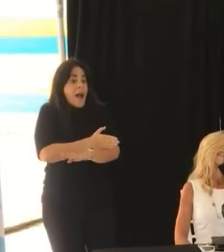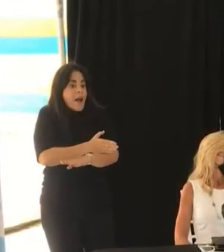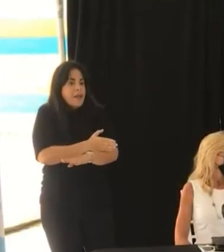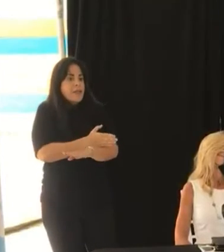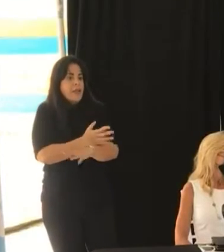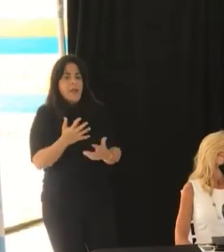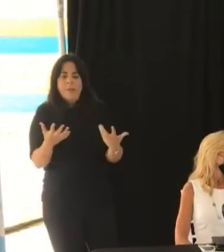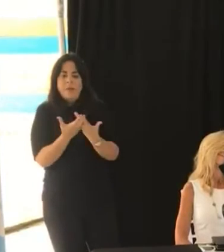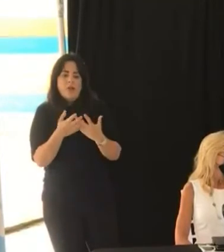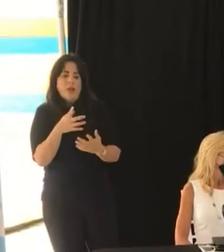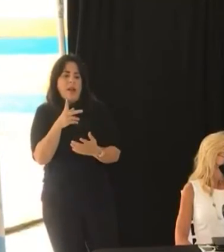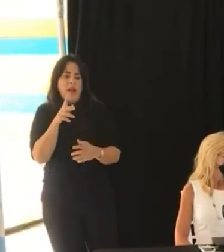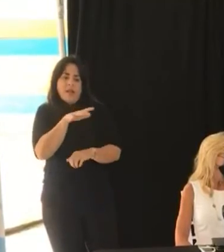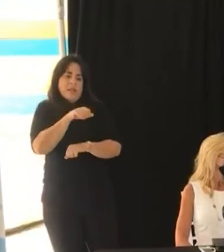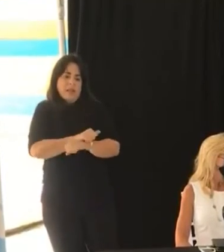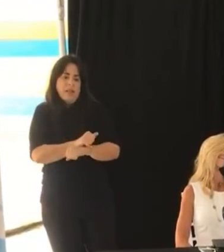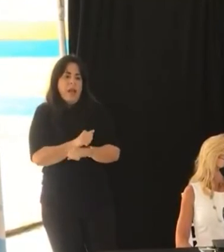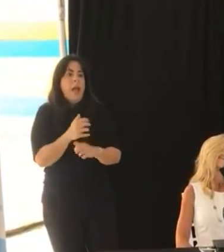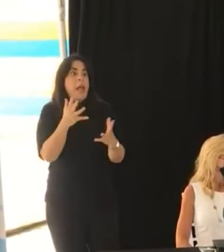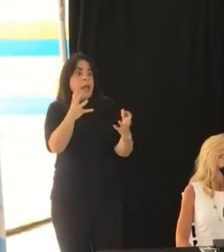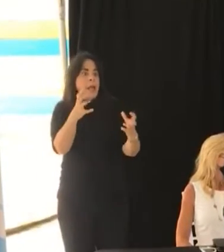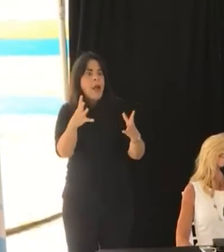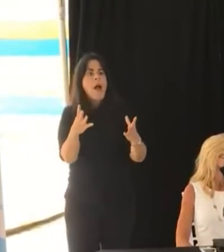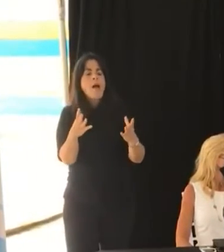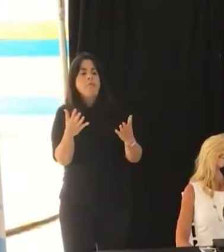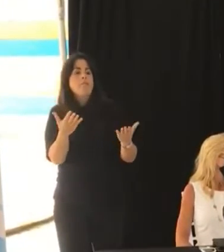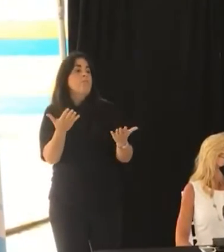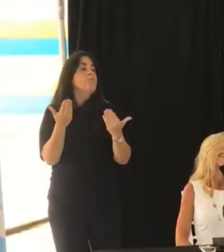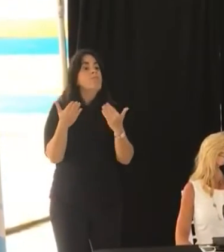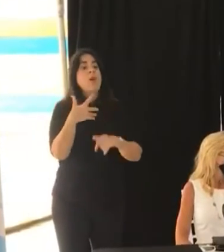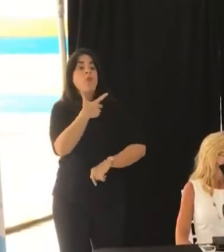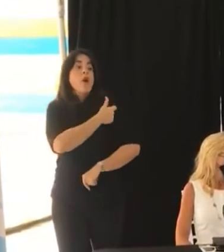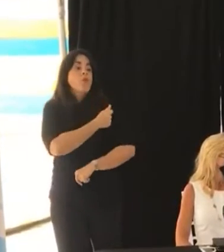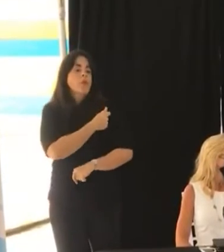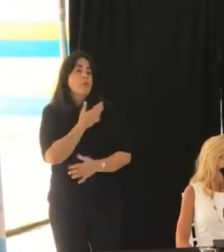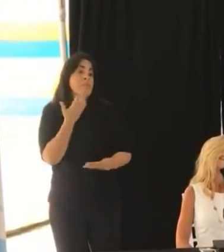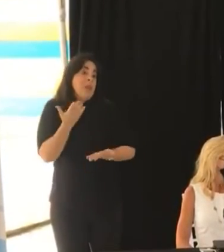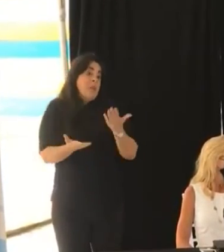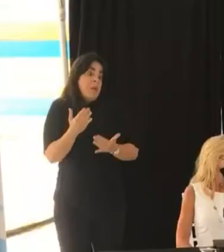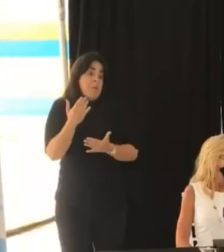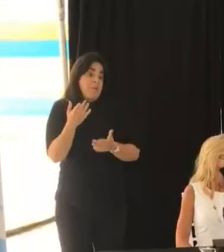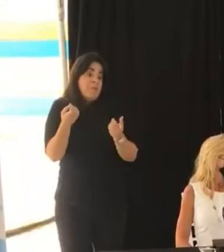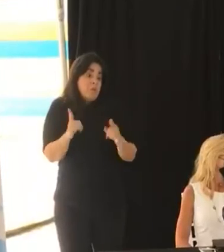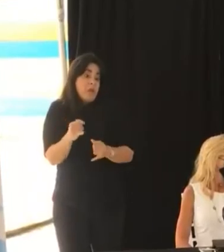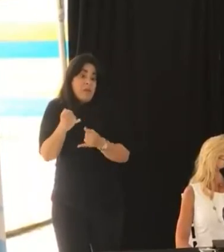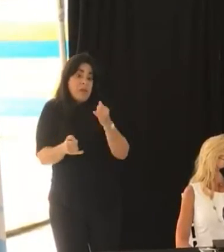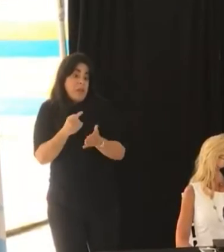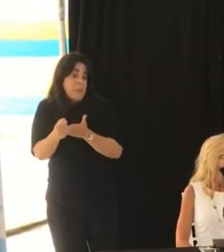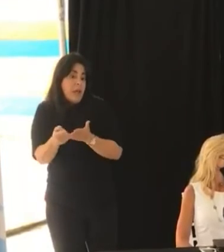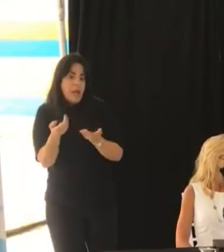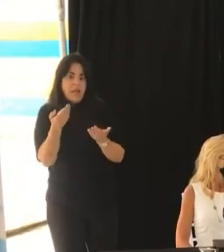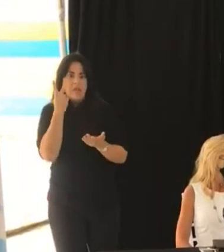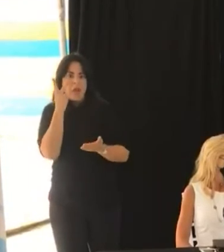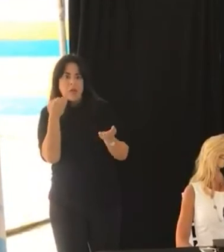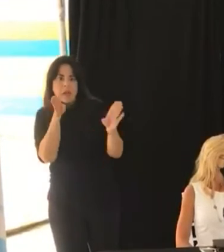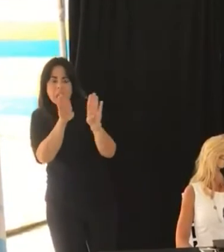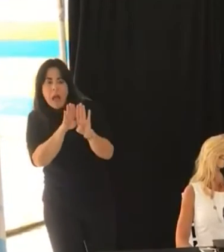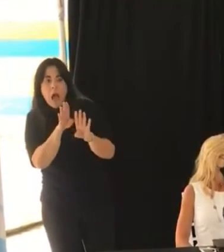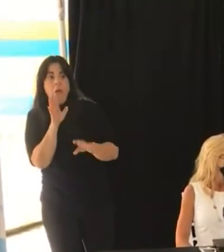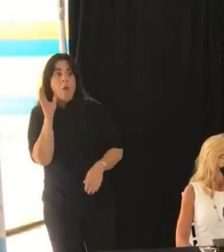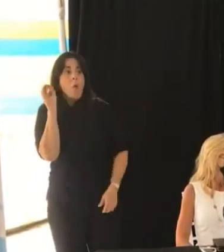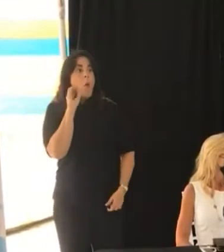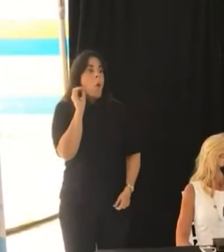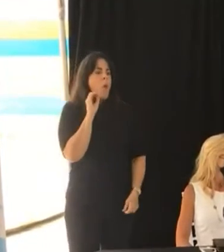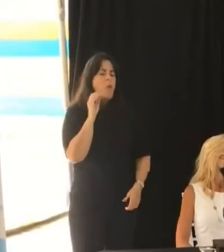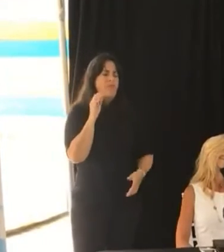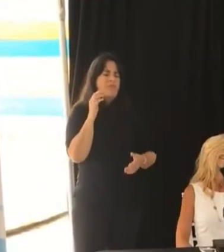que le corresponde a querer recibir la segunda dosis, porque a lo mejor sucede en fin de semana y está cerrado, porque piensan que a lo mejor